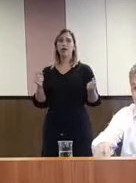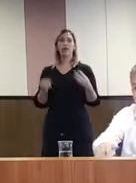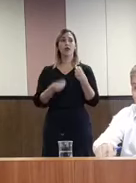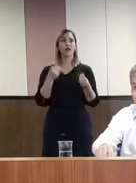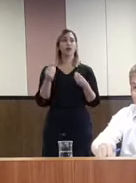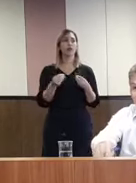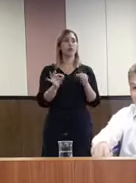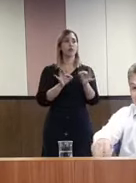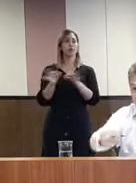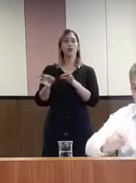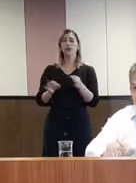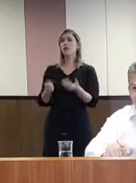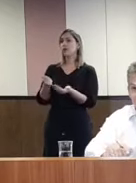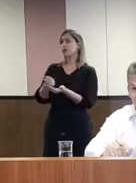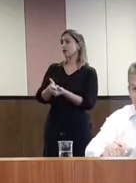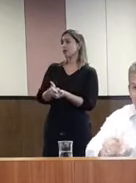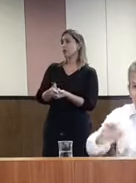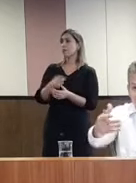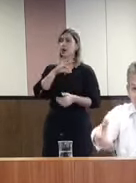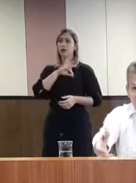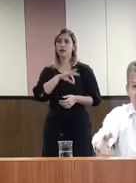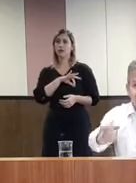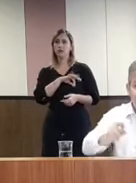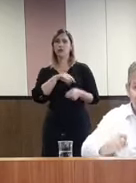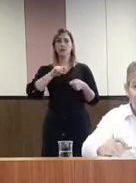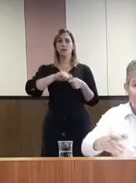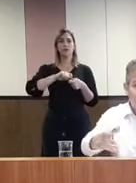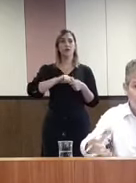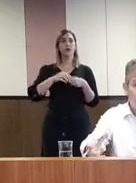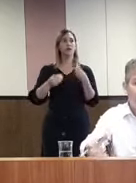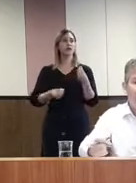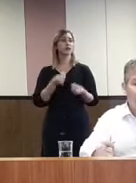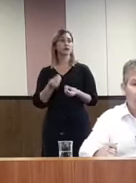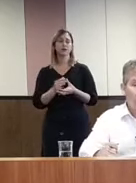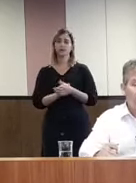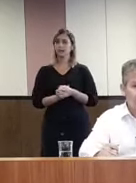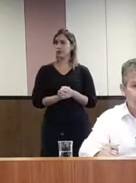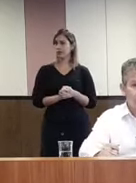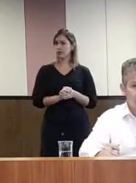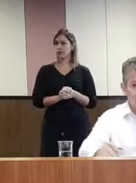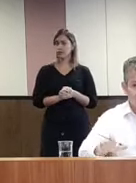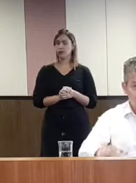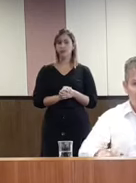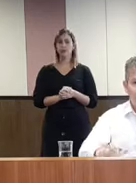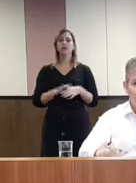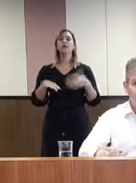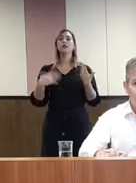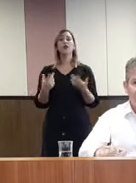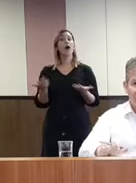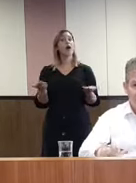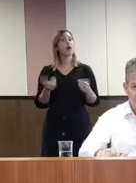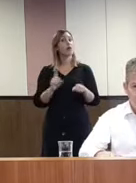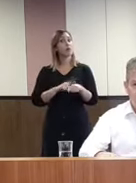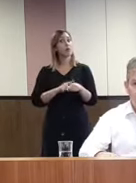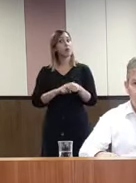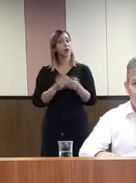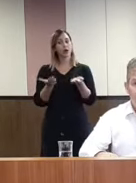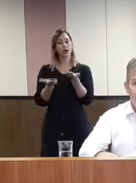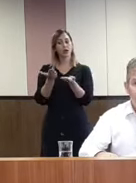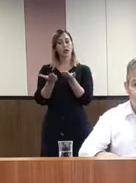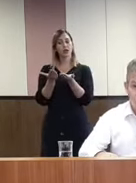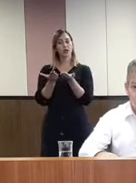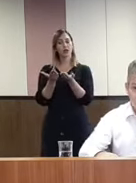quem aperta o botãozinho para pagar o salário, para fazer a arrecadação, para controlar o caixa do Estado. Então, é momento de equilíbrio,